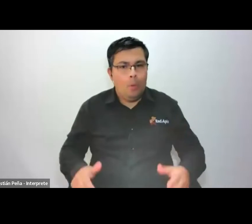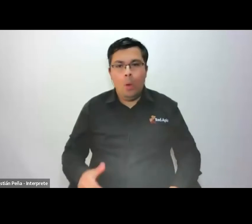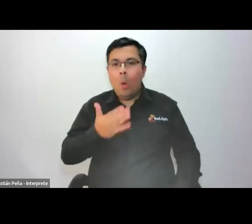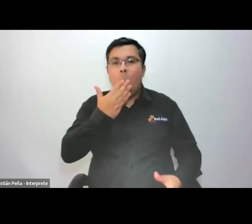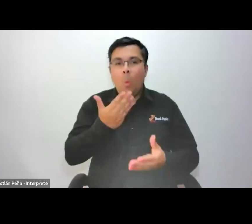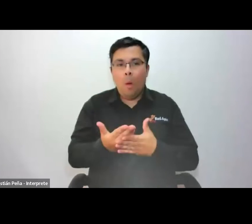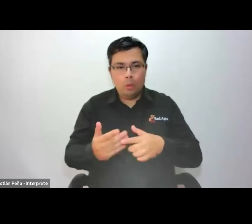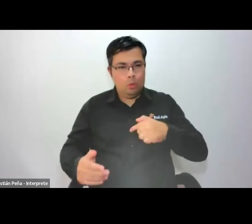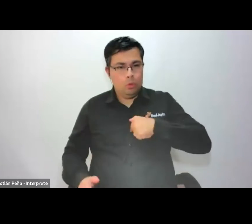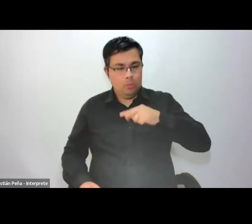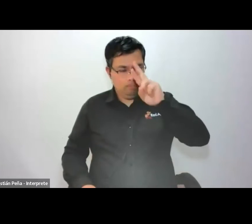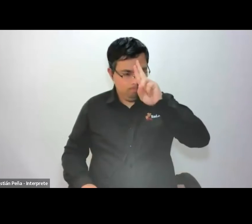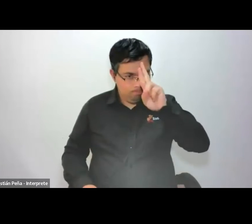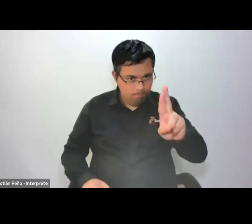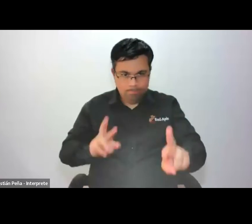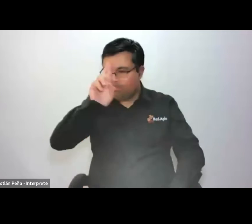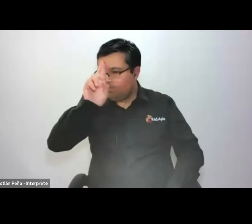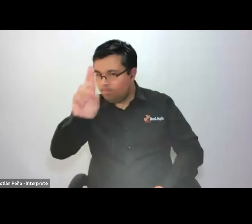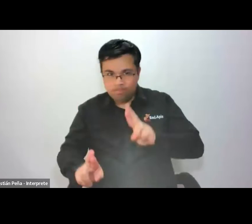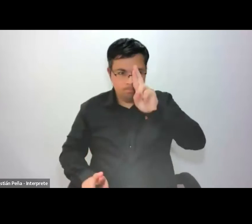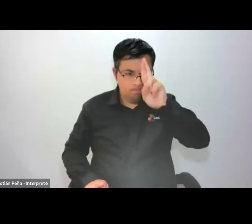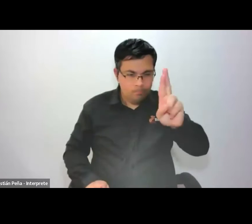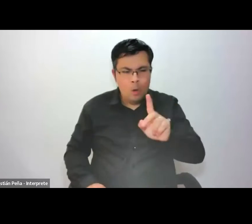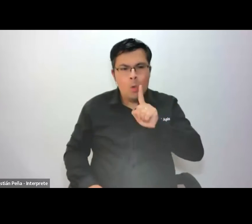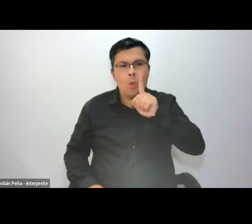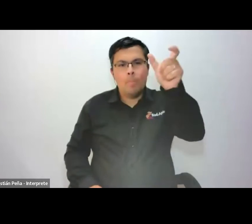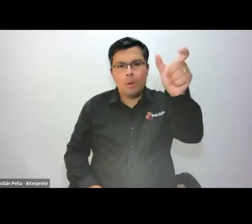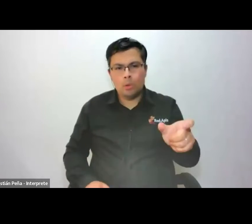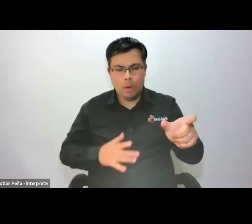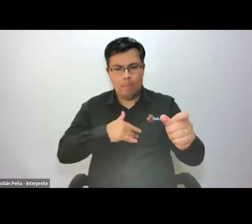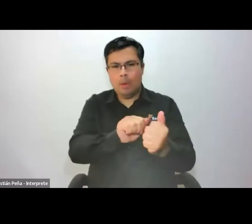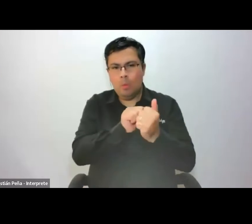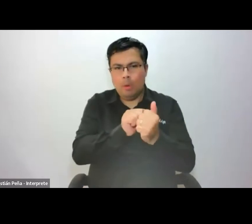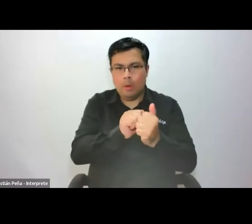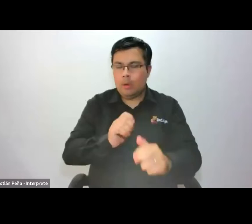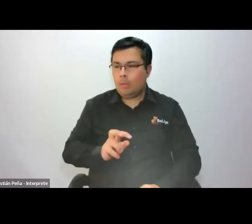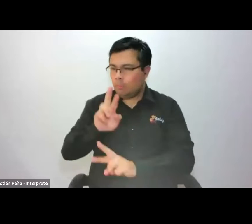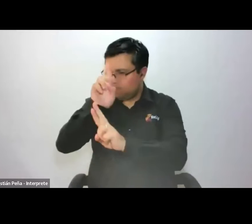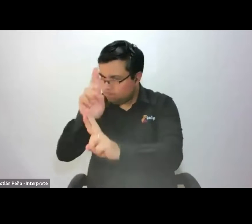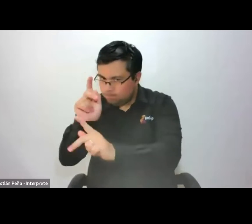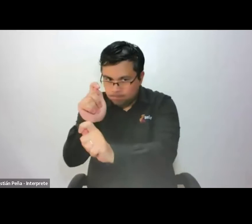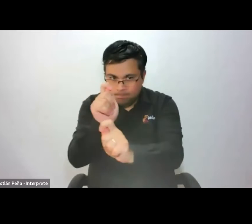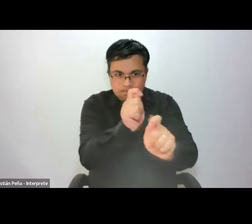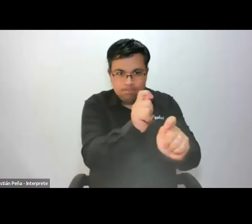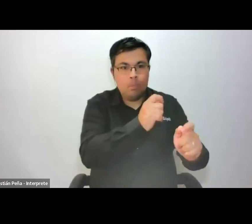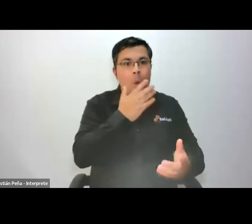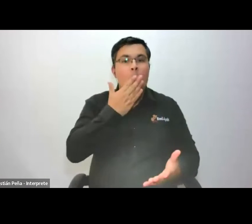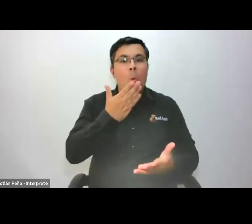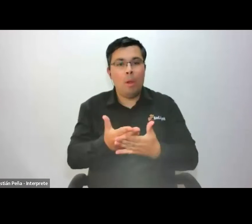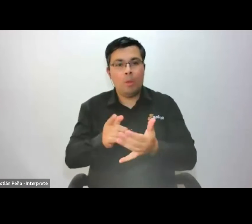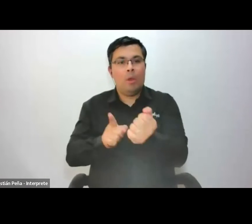compañero o mi compañera, cuando el docente puede conocer y trabaja junto con las familias, cuando las familias se acercan al proceso educativo.